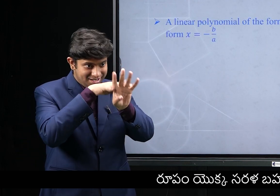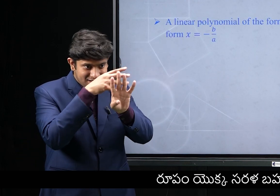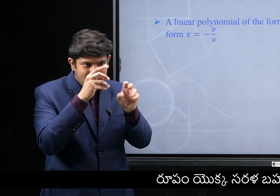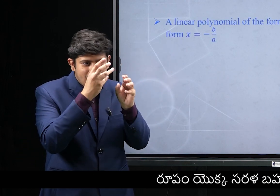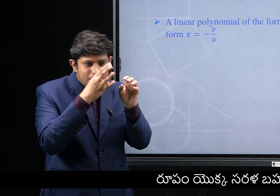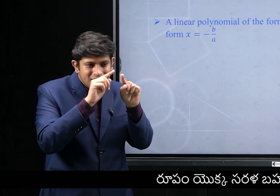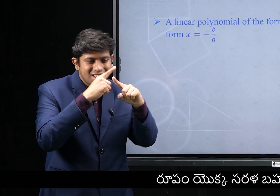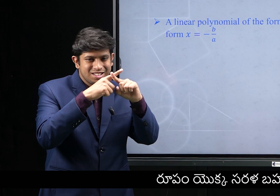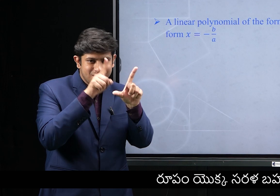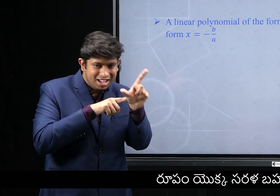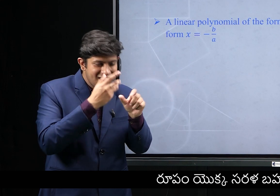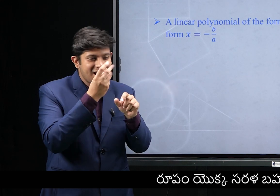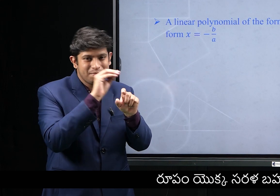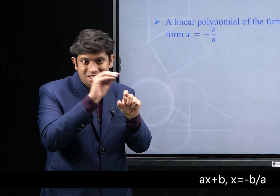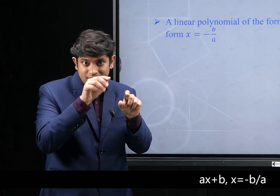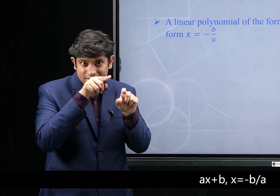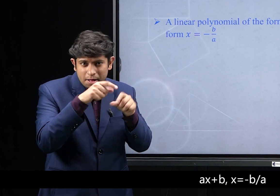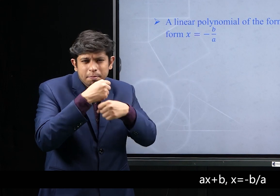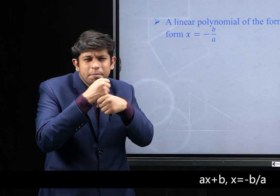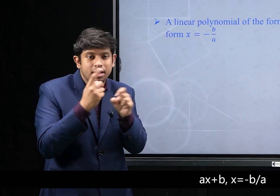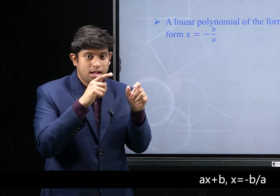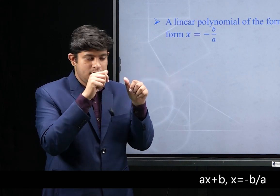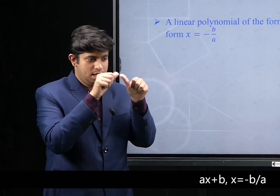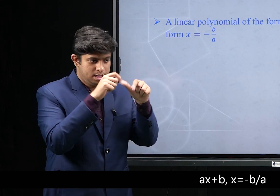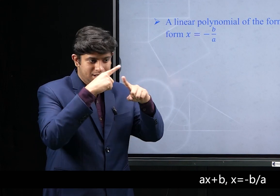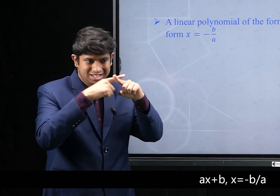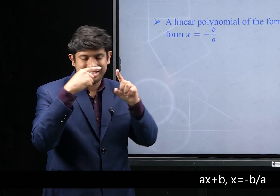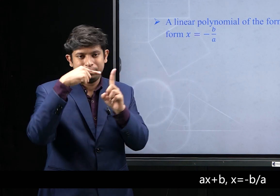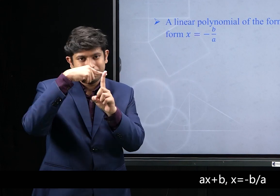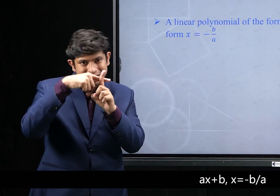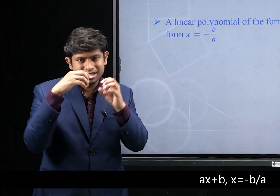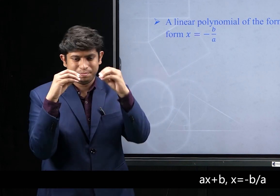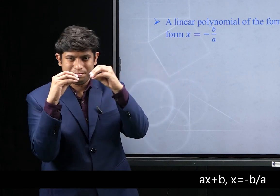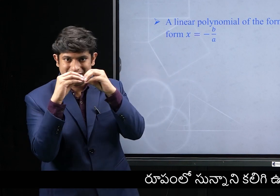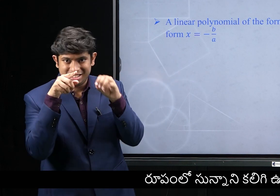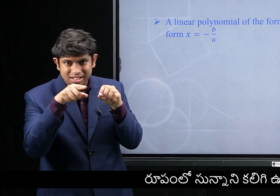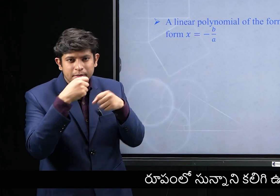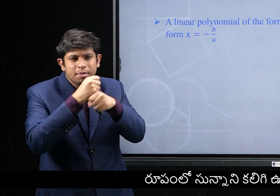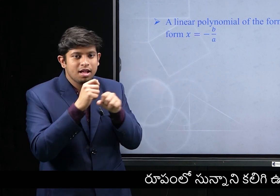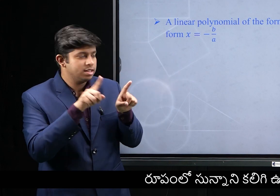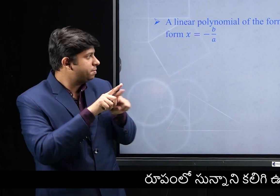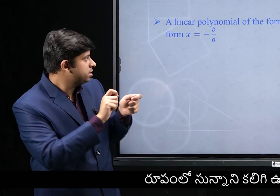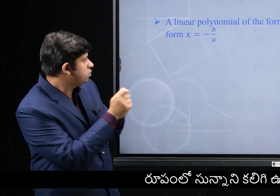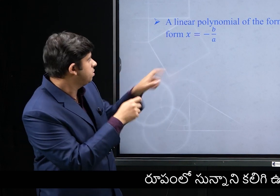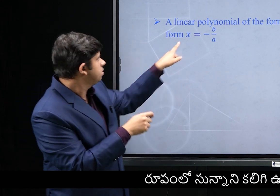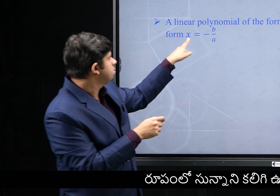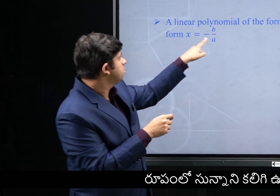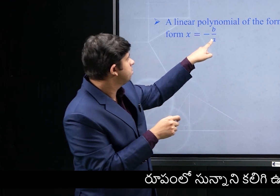రూపం యొక్క సరళ బహుపది ax ప్లస్ b x -b/a రూపంలో సున్నాని కలిగి ఉంటుంది.